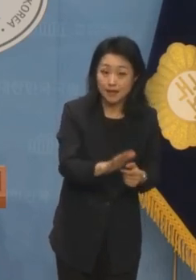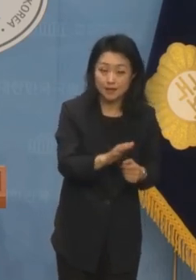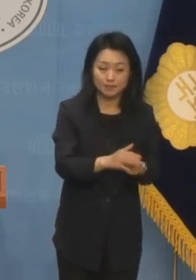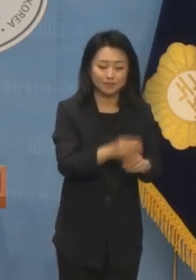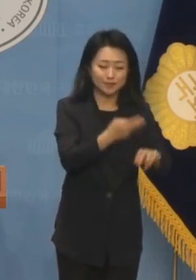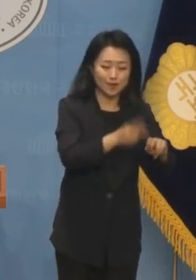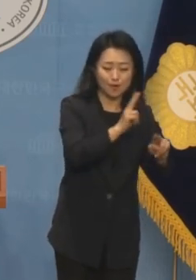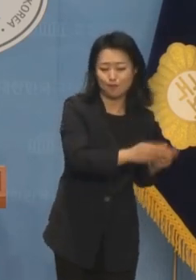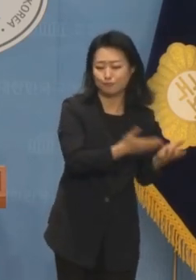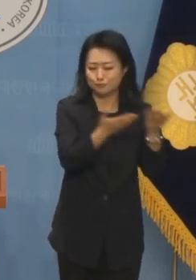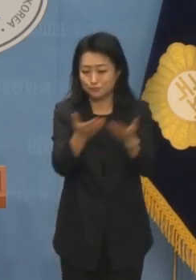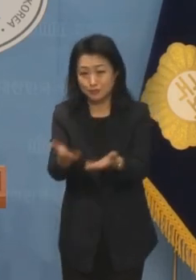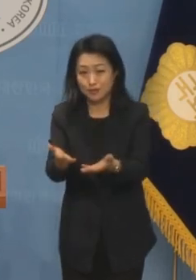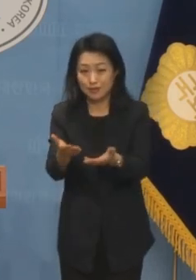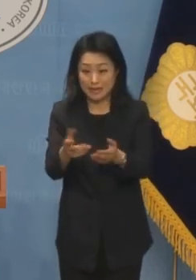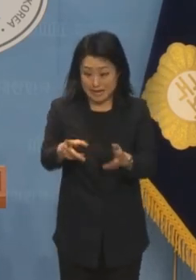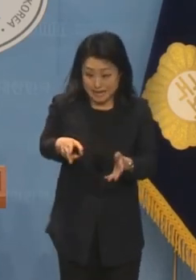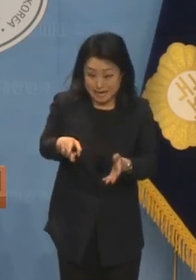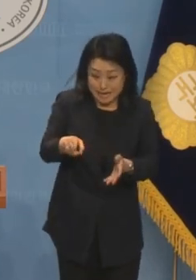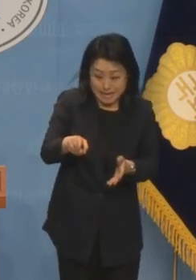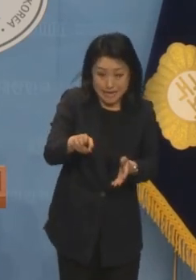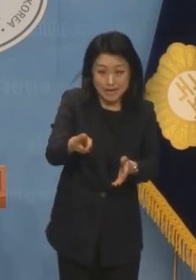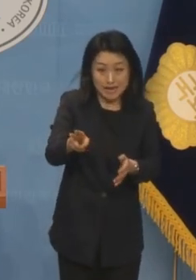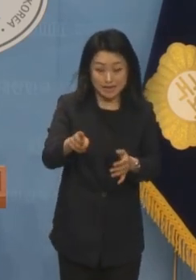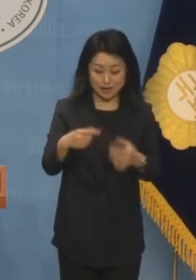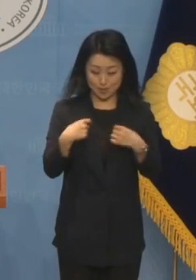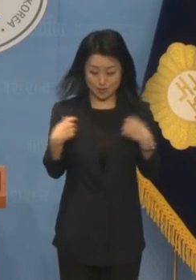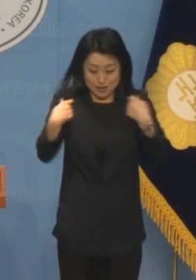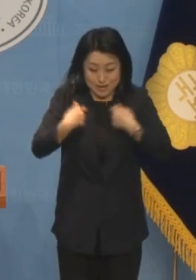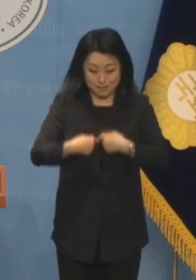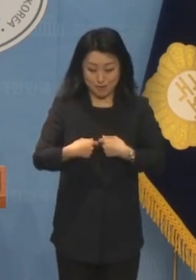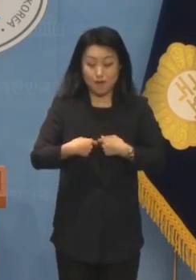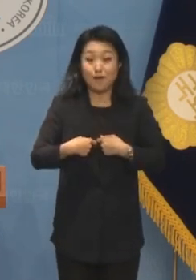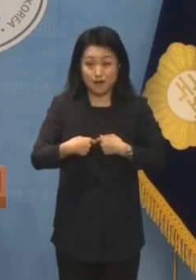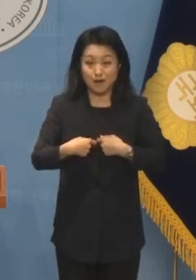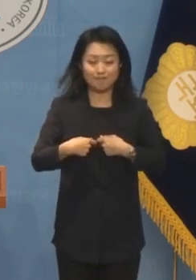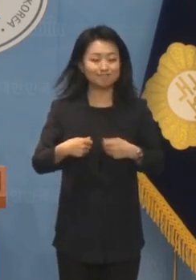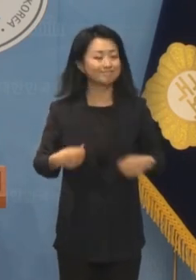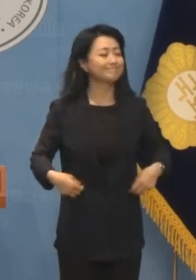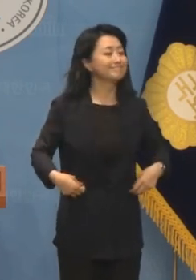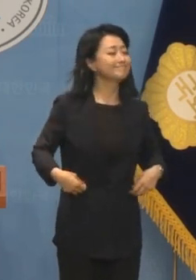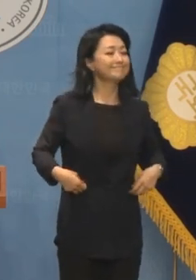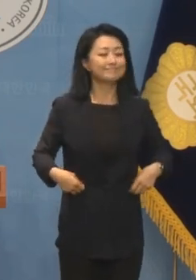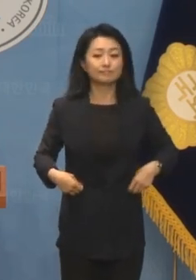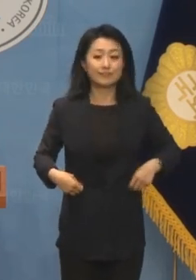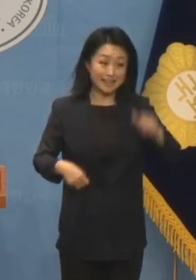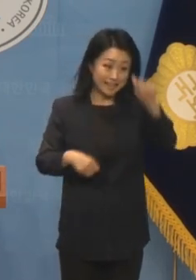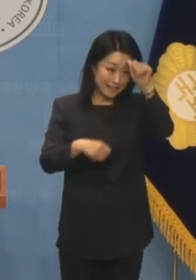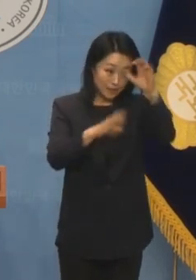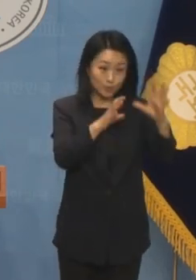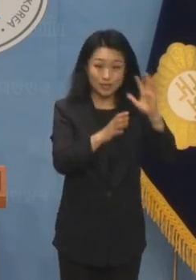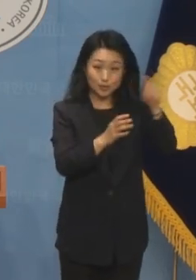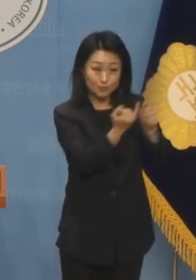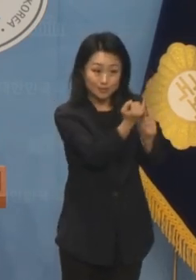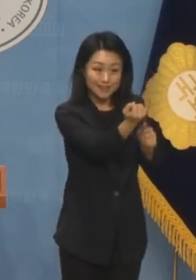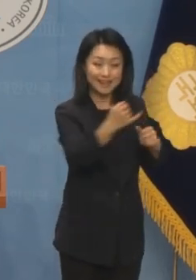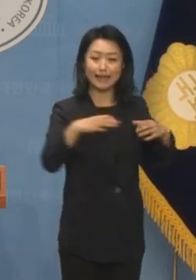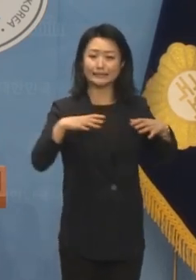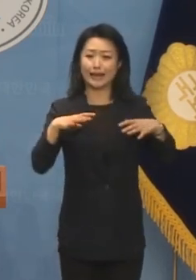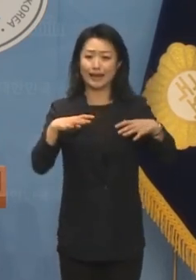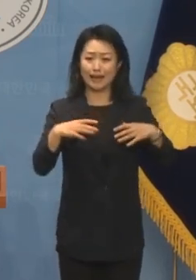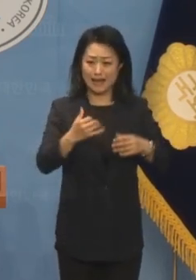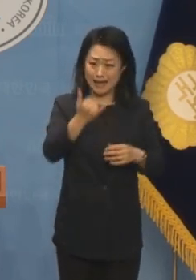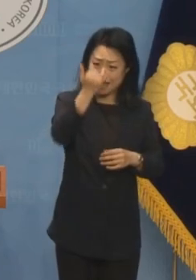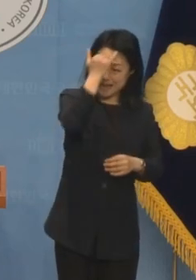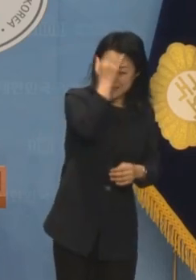블라우스로 만들어서 입고 인도 대통령의 부인에게 당당하게 자랑했다고 하니 이는 외교상